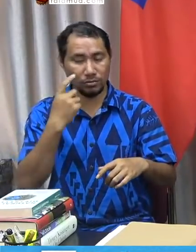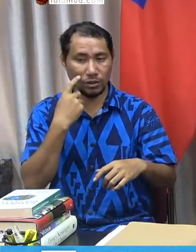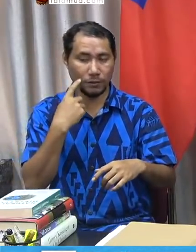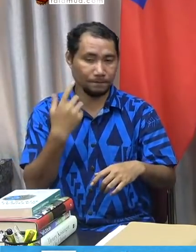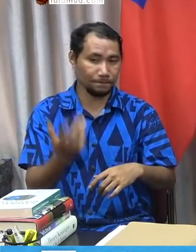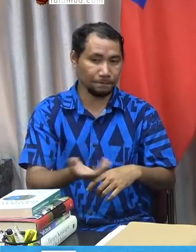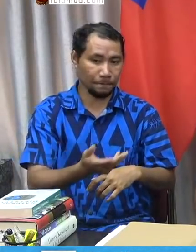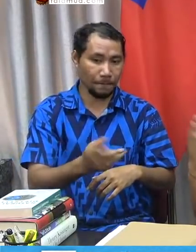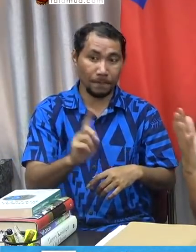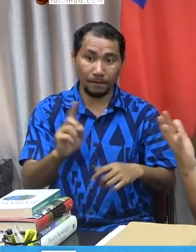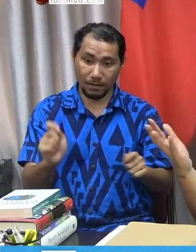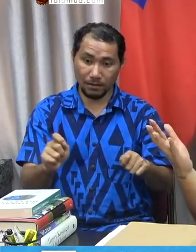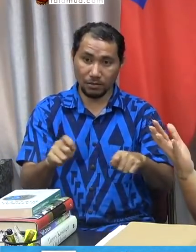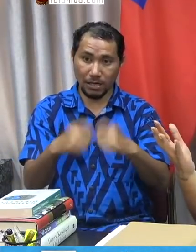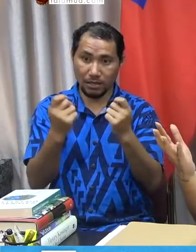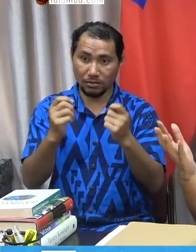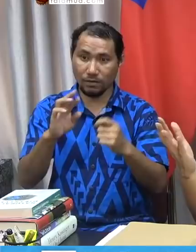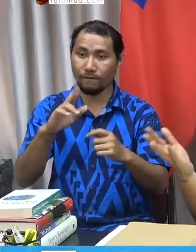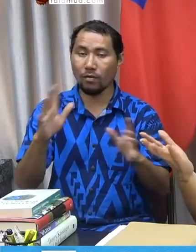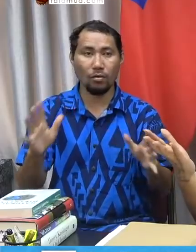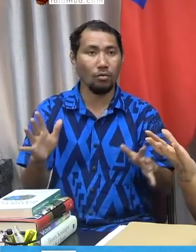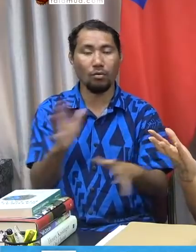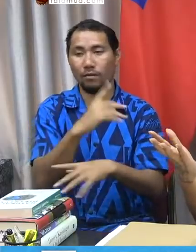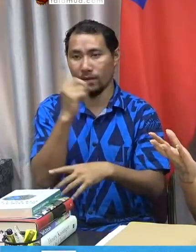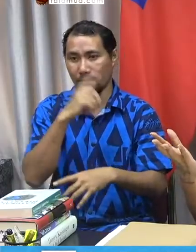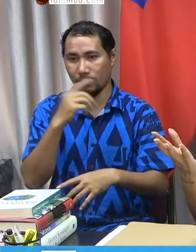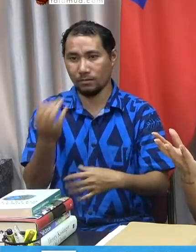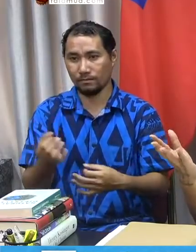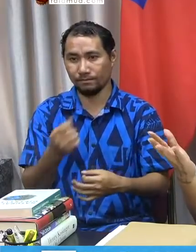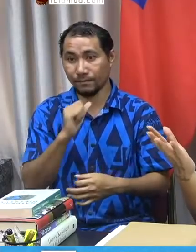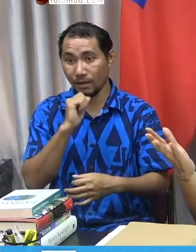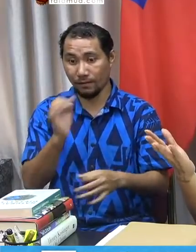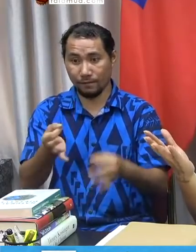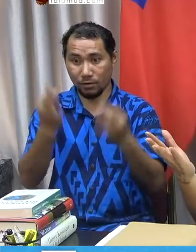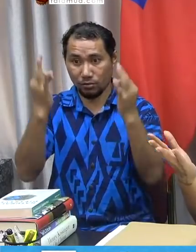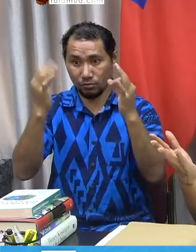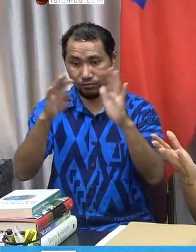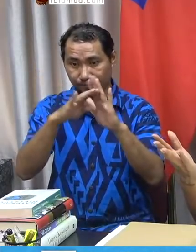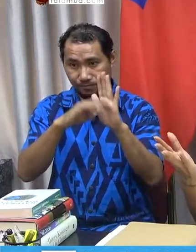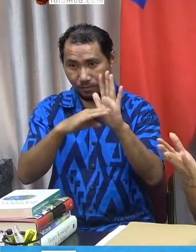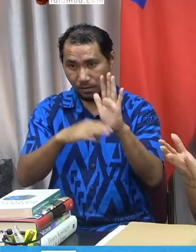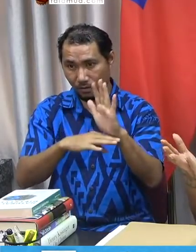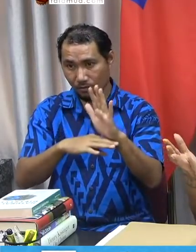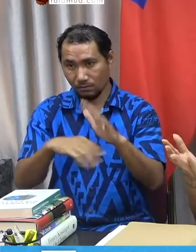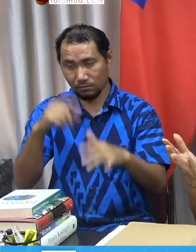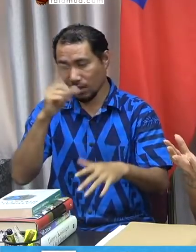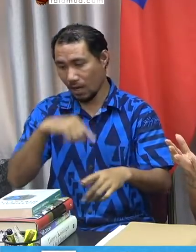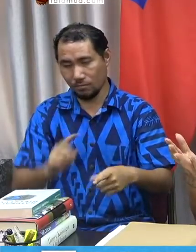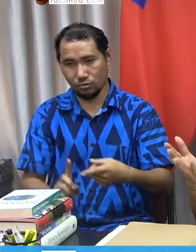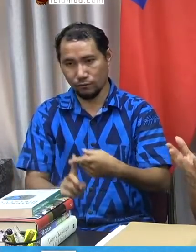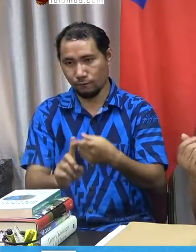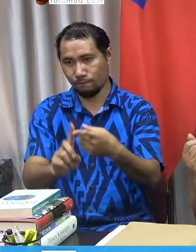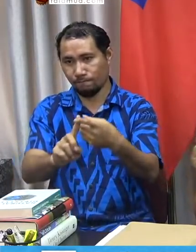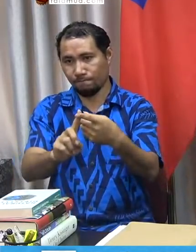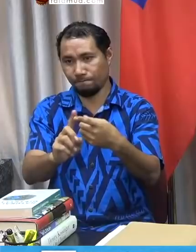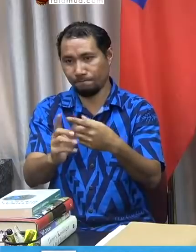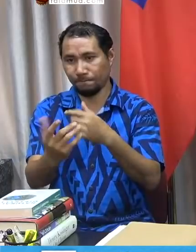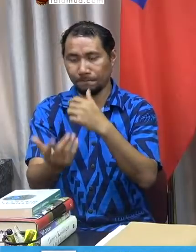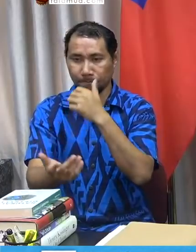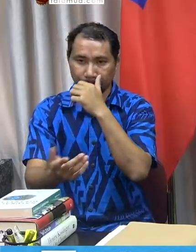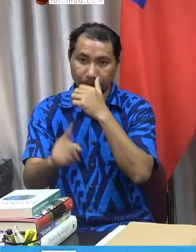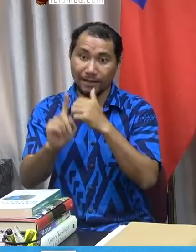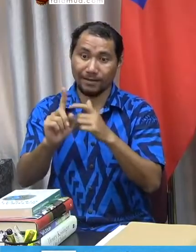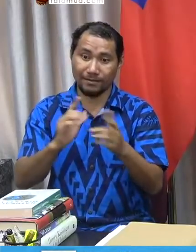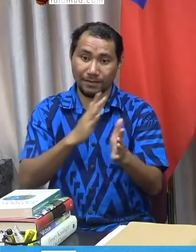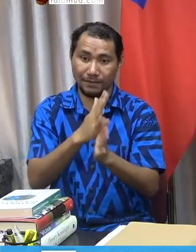o le luia wa a le ese tu la fon o le ma faina nga yo se me a pe o le